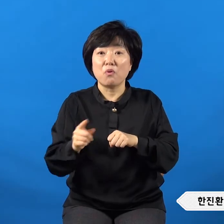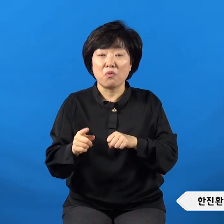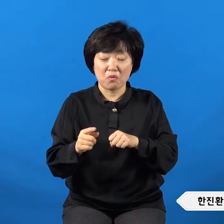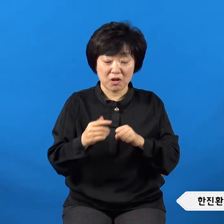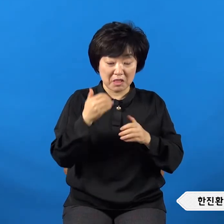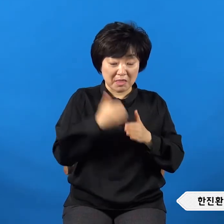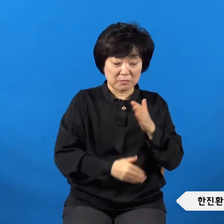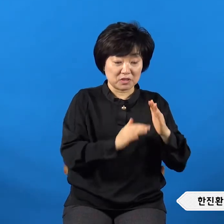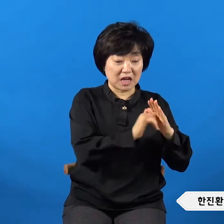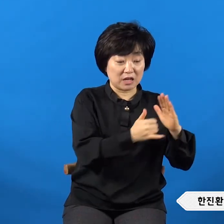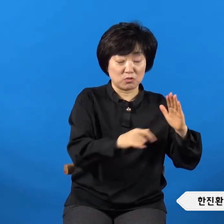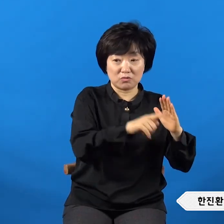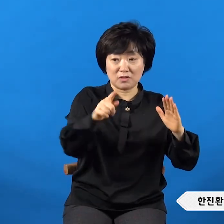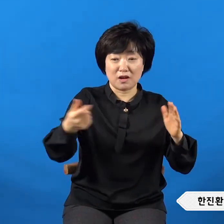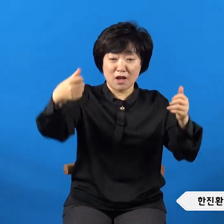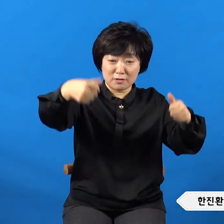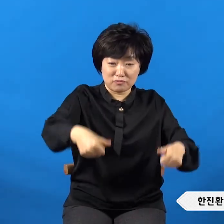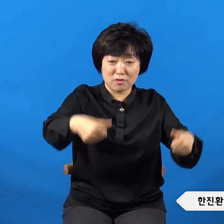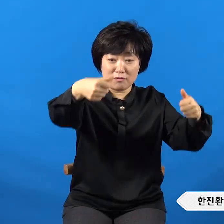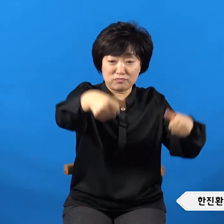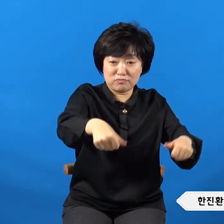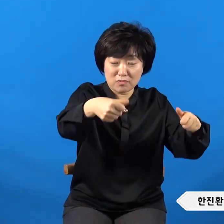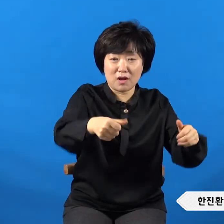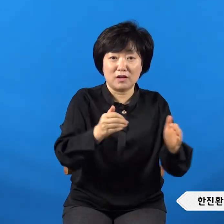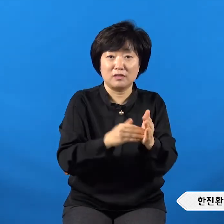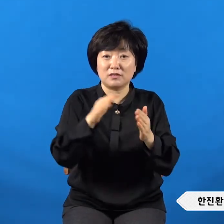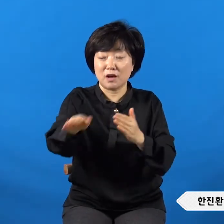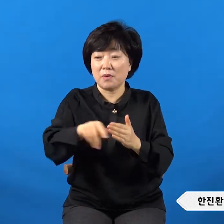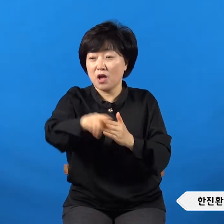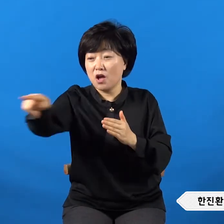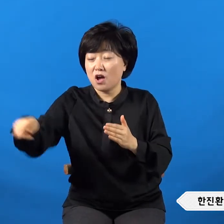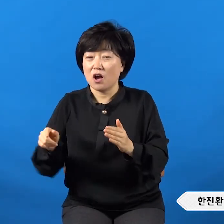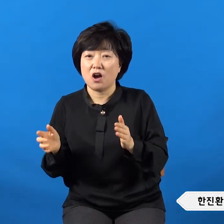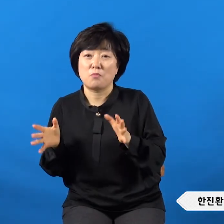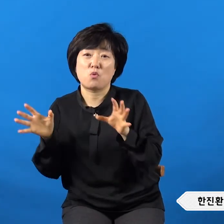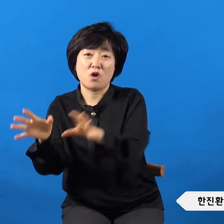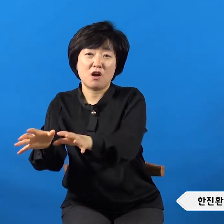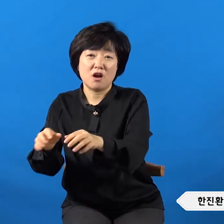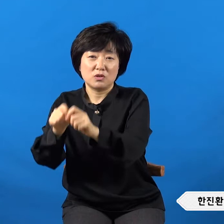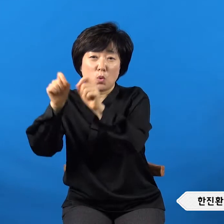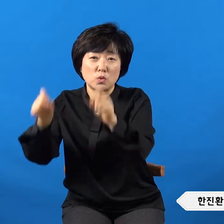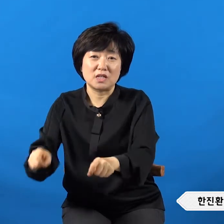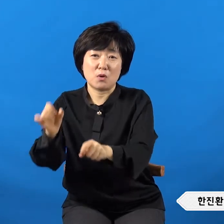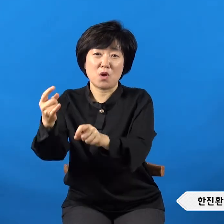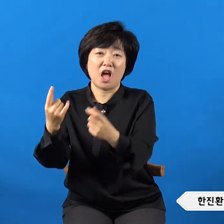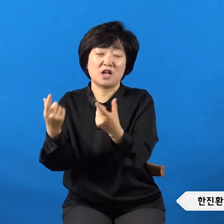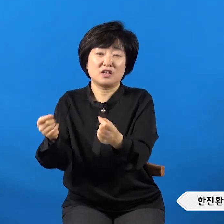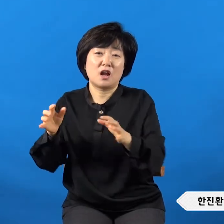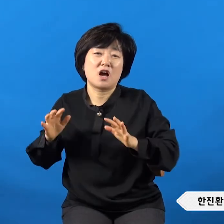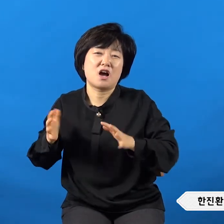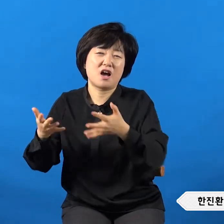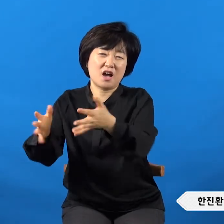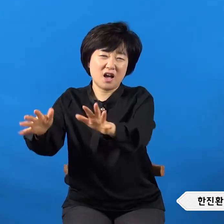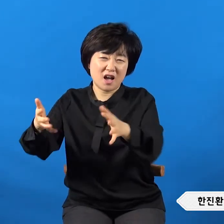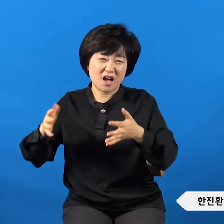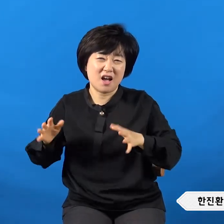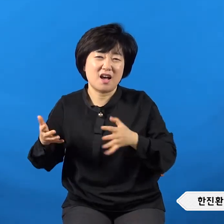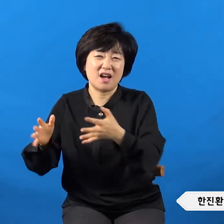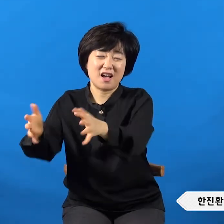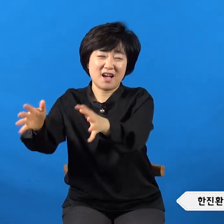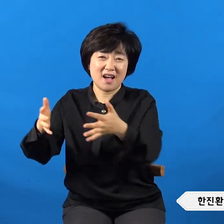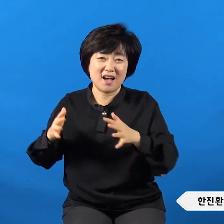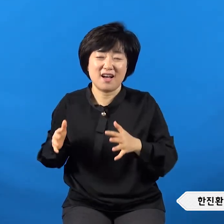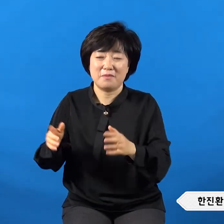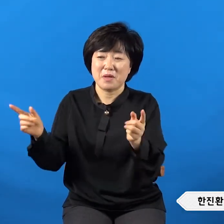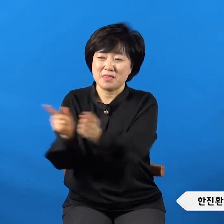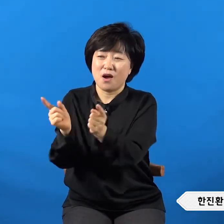잠시 꾸벅 인사하고는 자기들은 옆방에 가가지고 둘러앉아서 동창회 한다고 야단입니다. 그냥 부어라